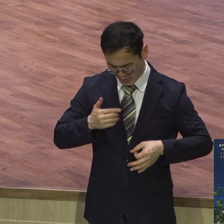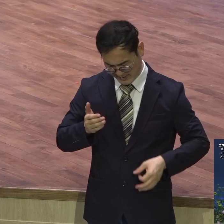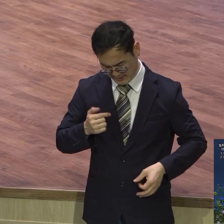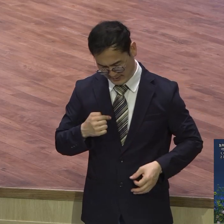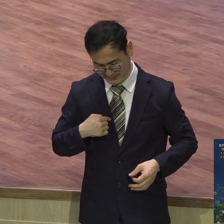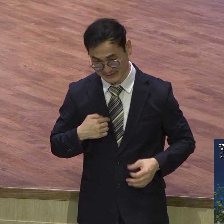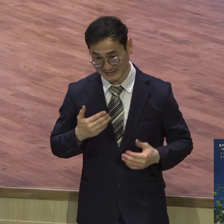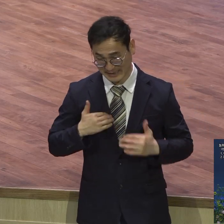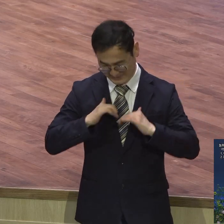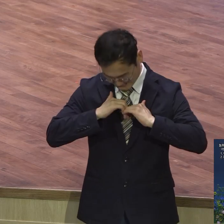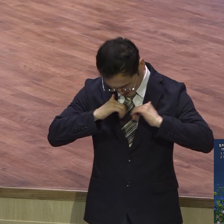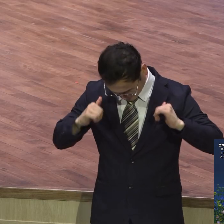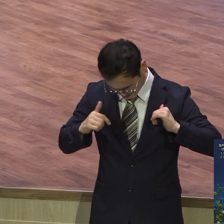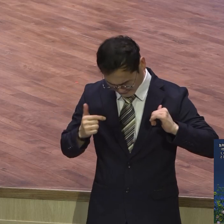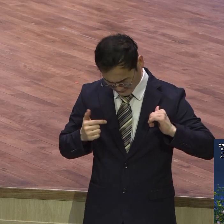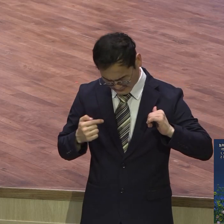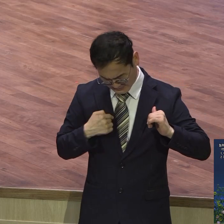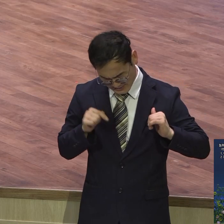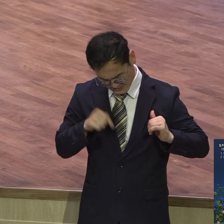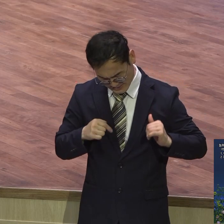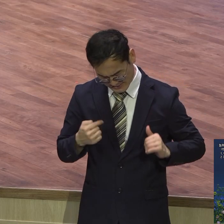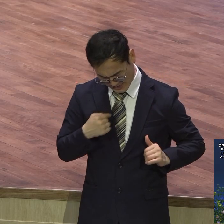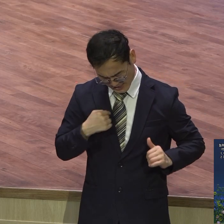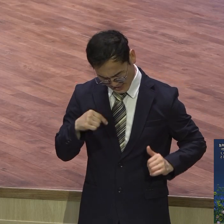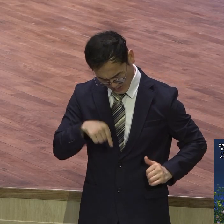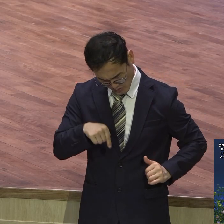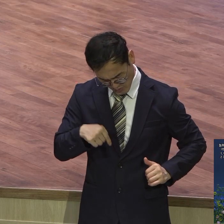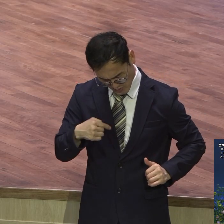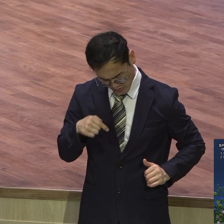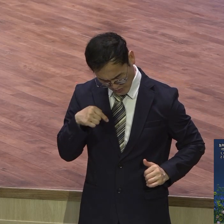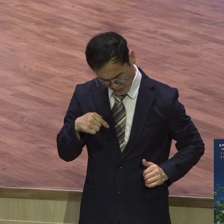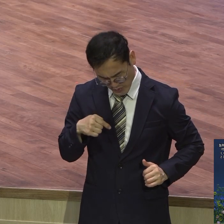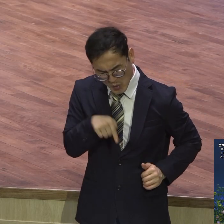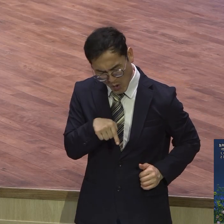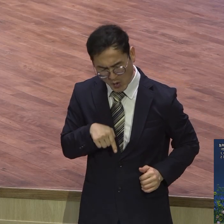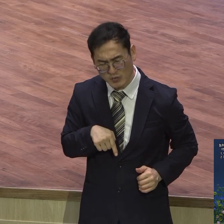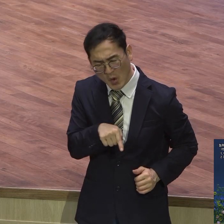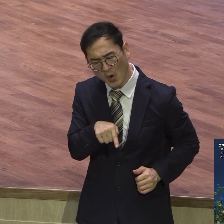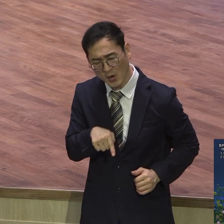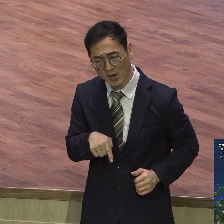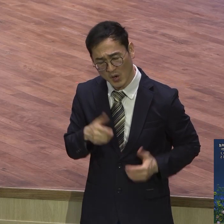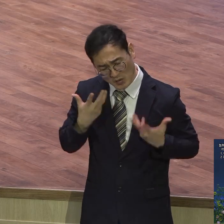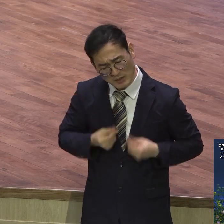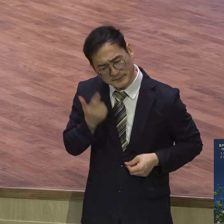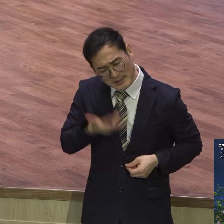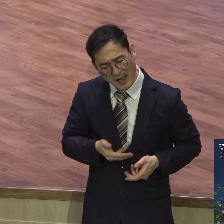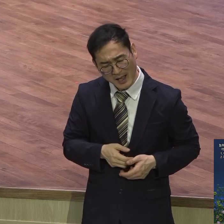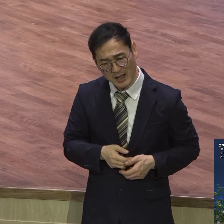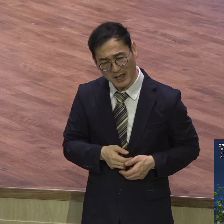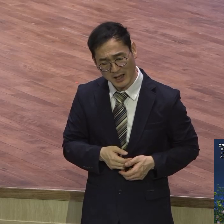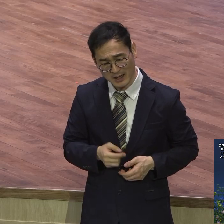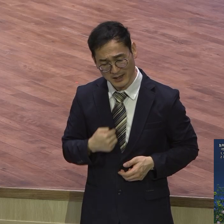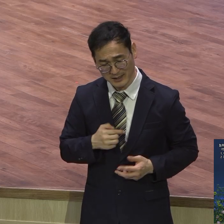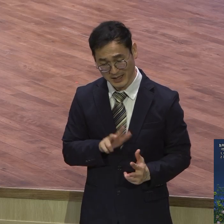내 영혼아 내 영혼아 너가 어찌하여 낙심하냐 낙심하냐 왜 그렇게 불안하냐